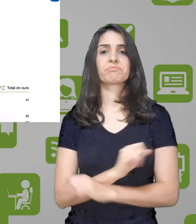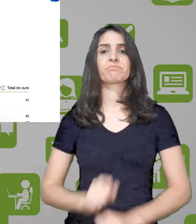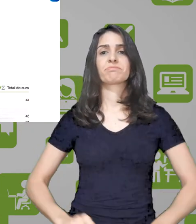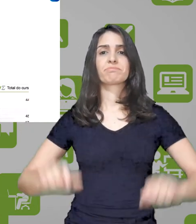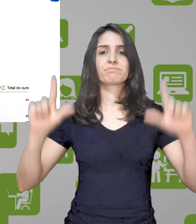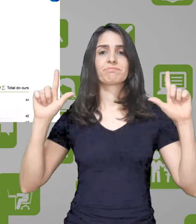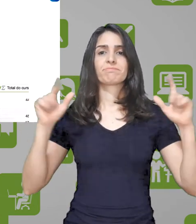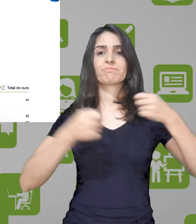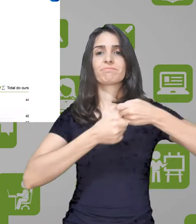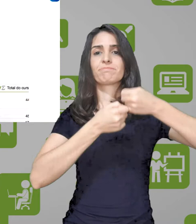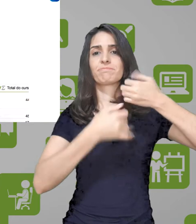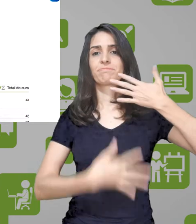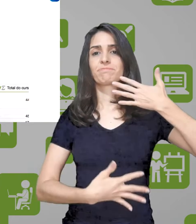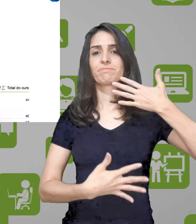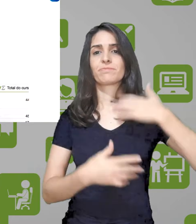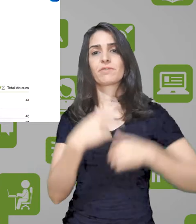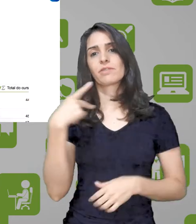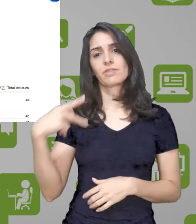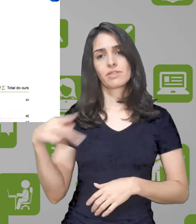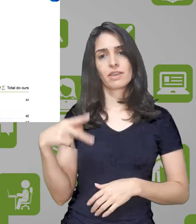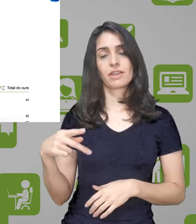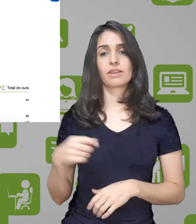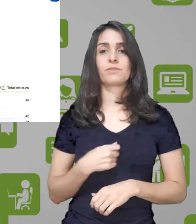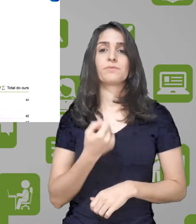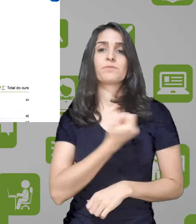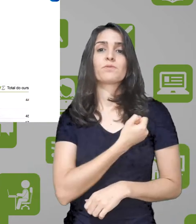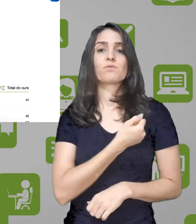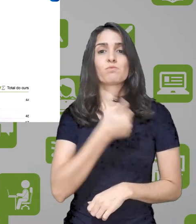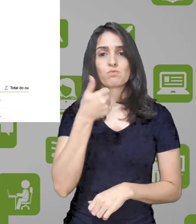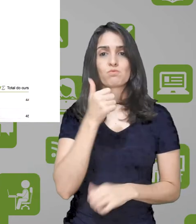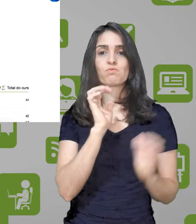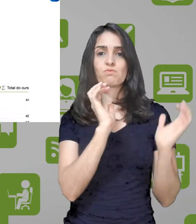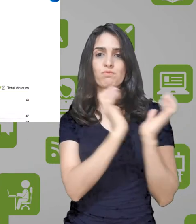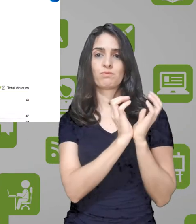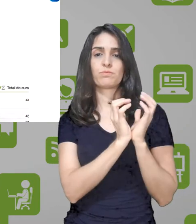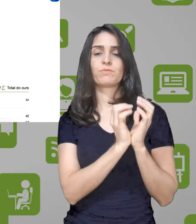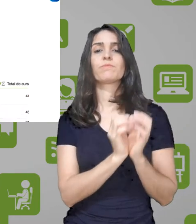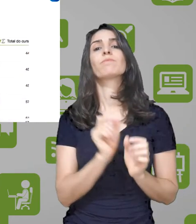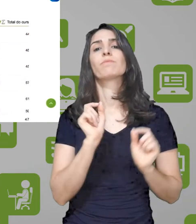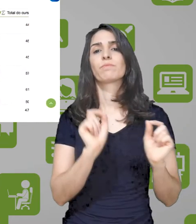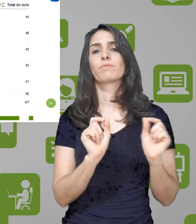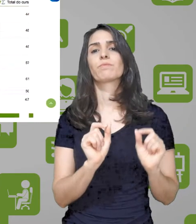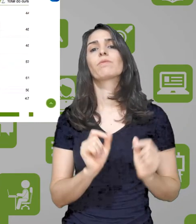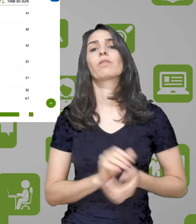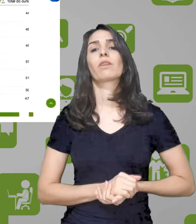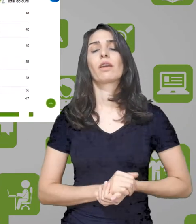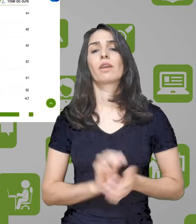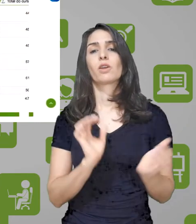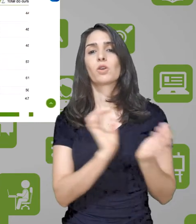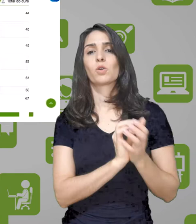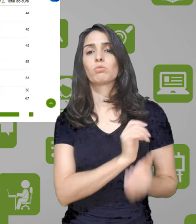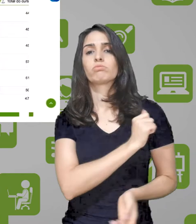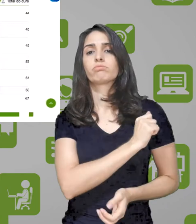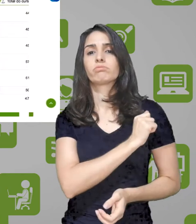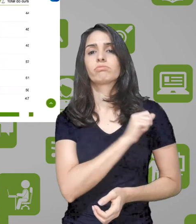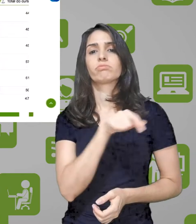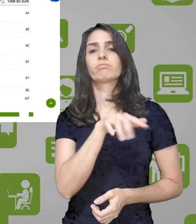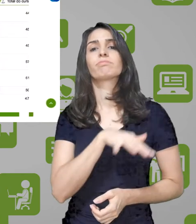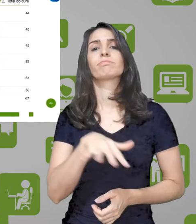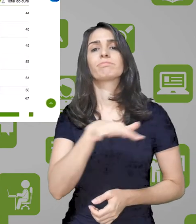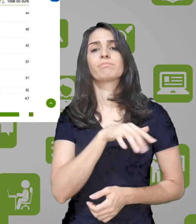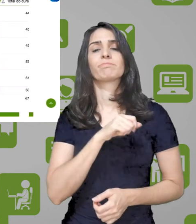turma já aparece diretamente a turma dele então vou escolher aqui a turma um E aí eu tenho uma